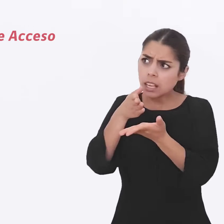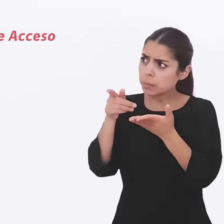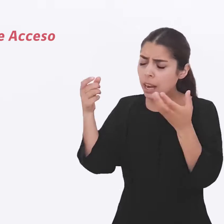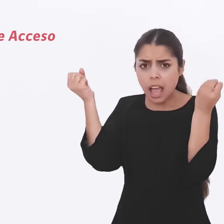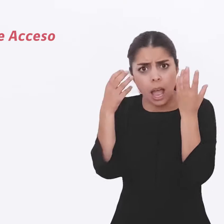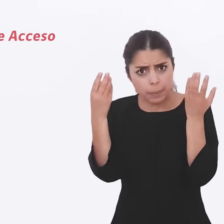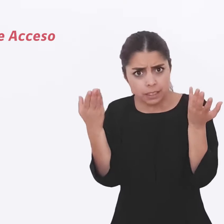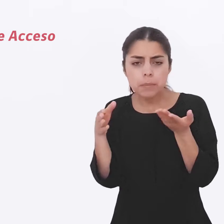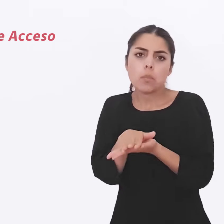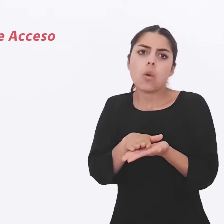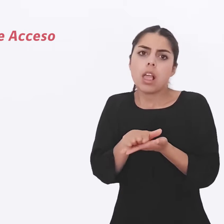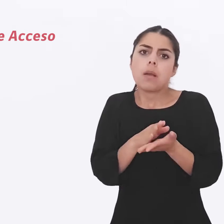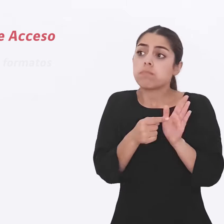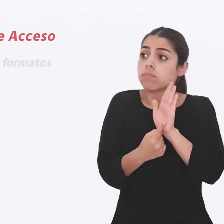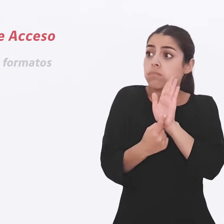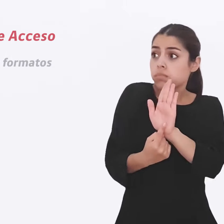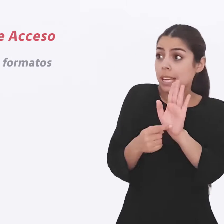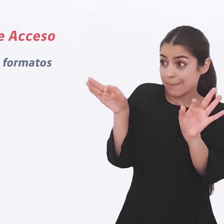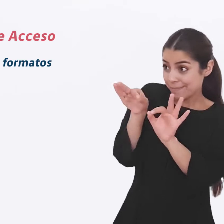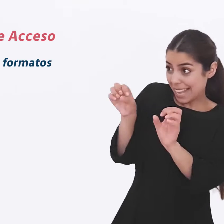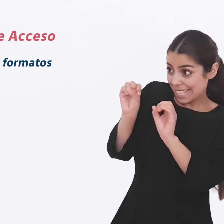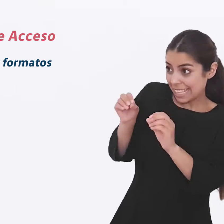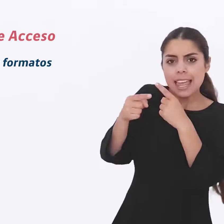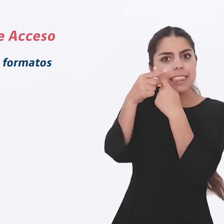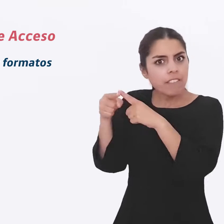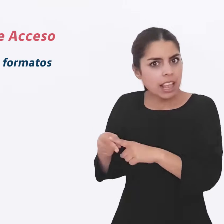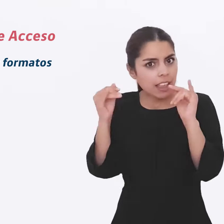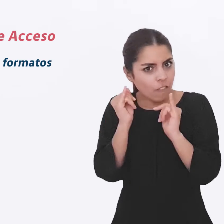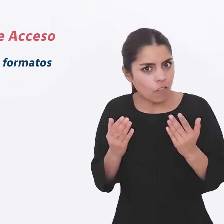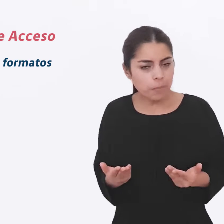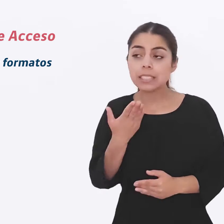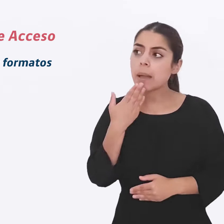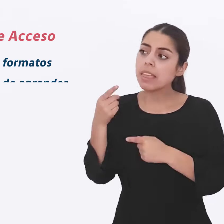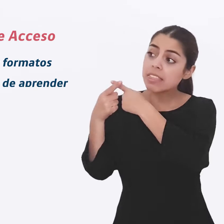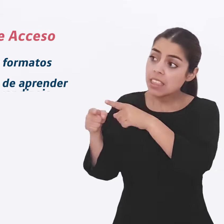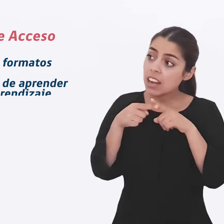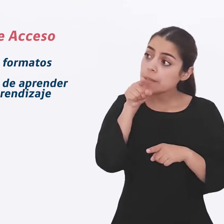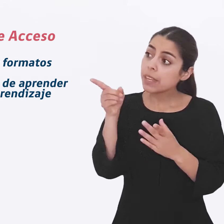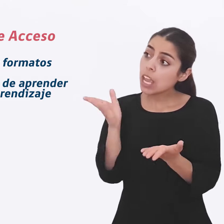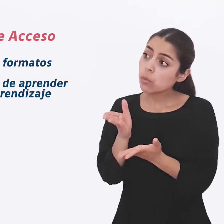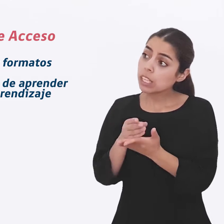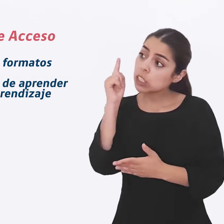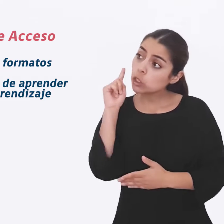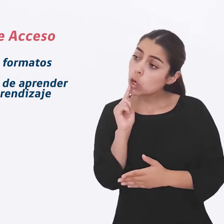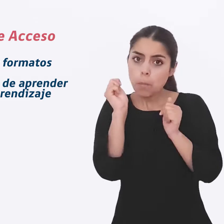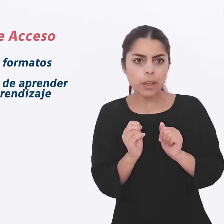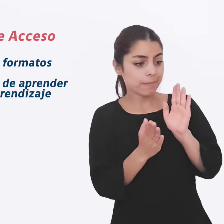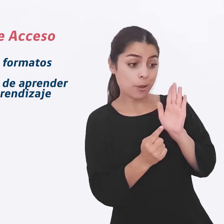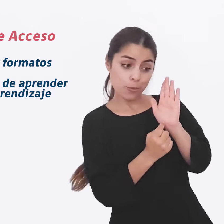y aprender. Contemplan presentación de contenidos de diversas formas y formatos, variadas maneras en que los estudiantes puedan responder y